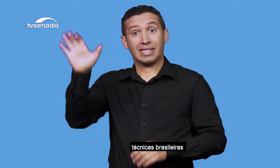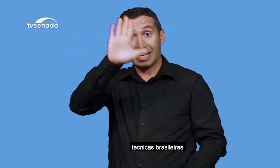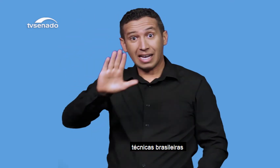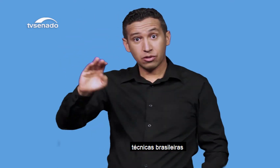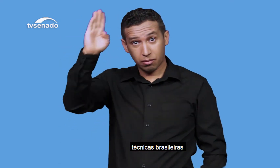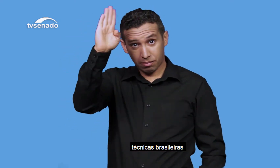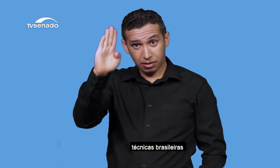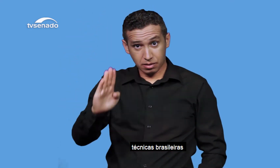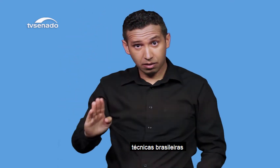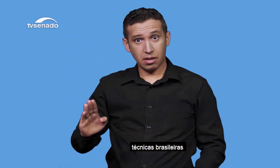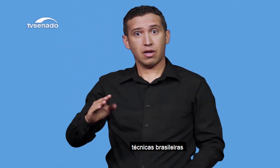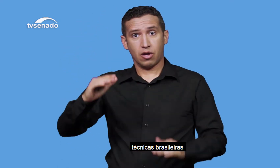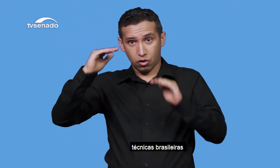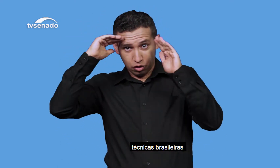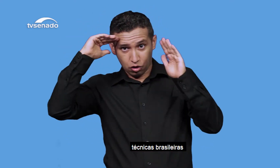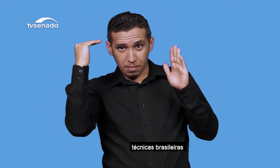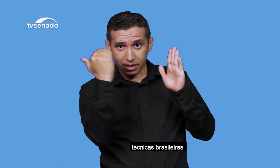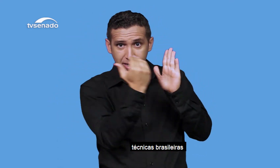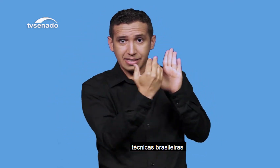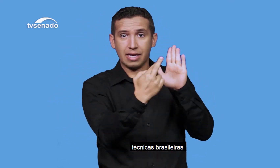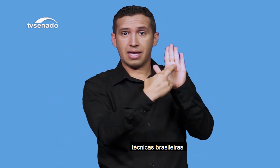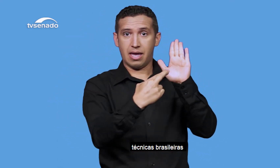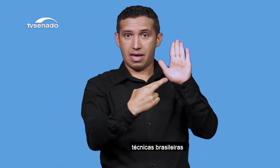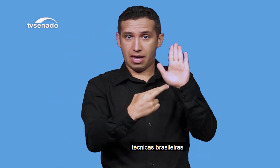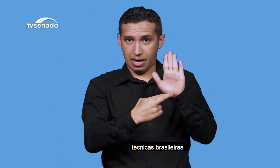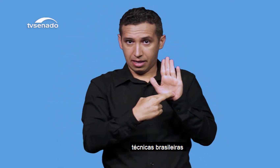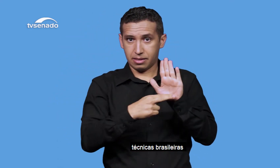a normas técnicas brasileiras